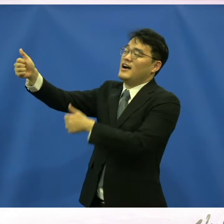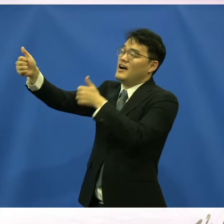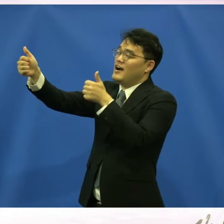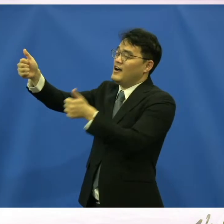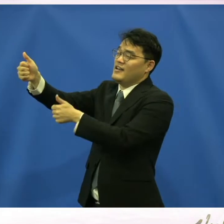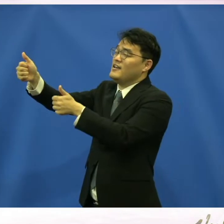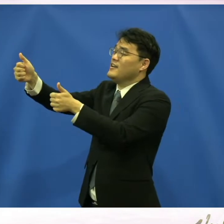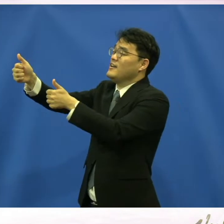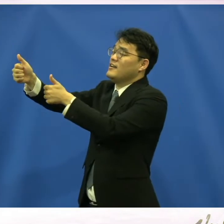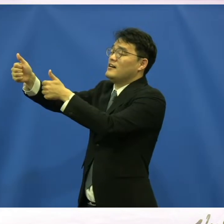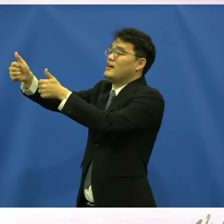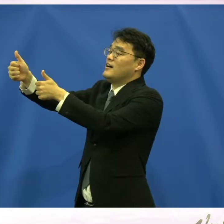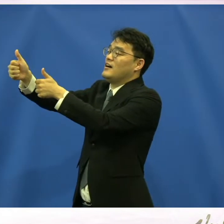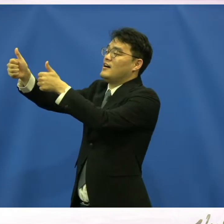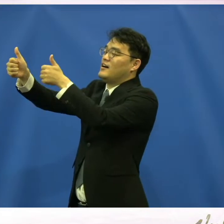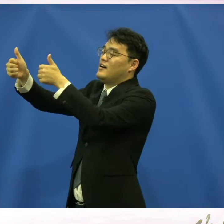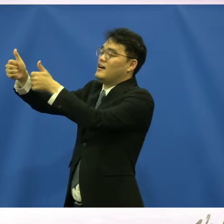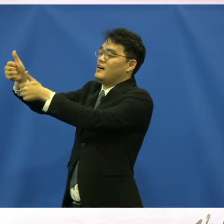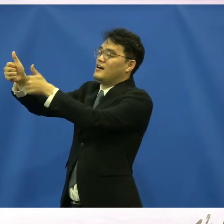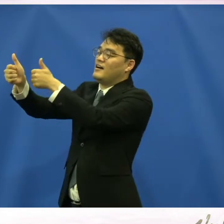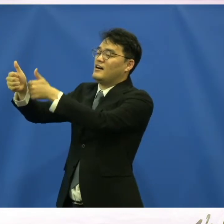나는 가리라